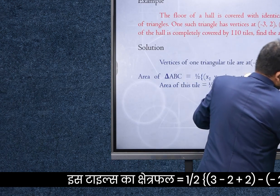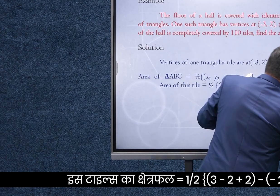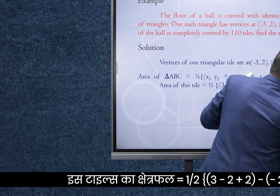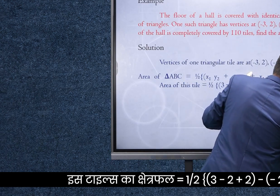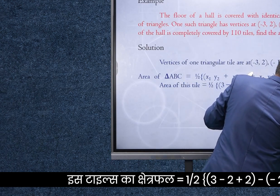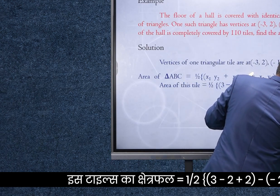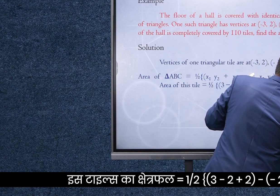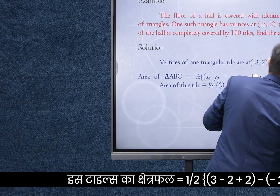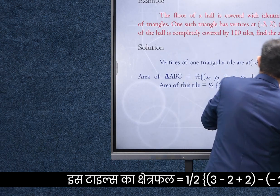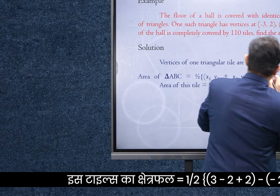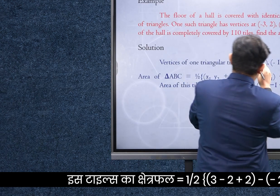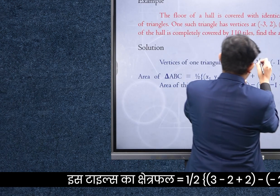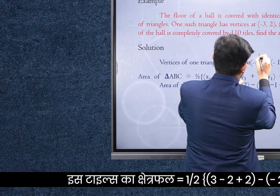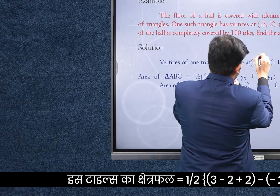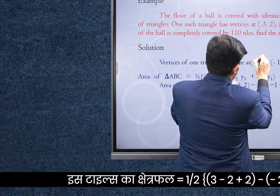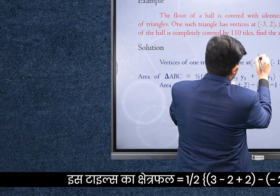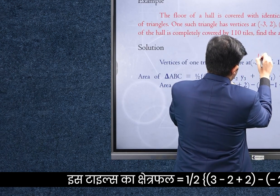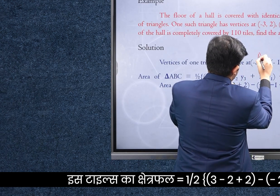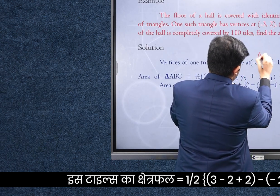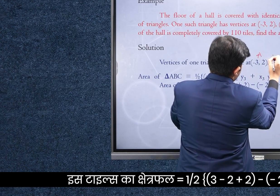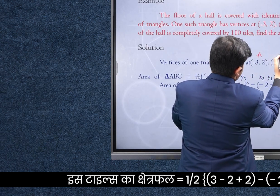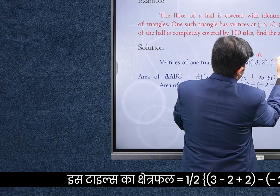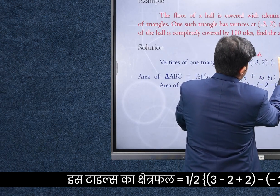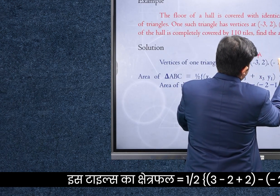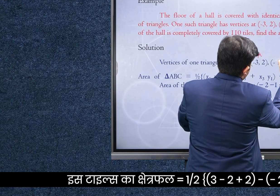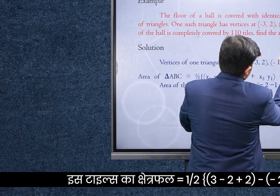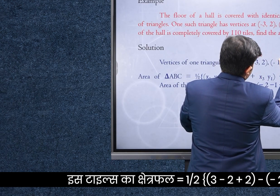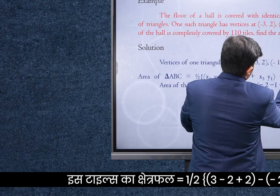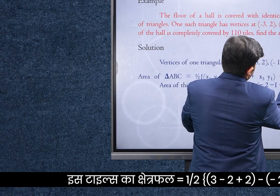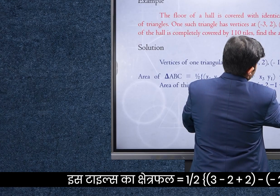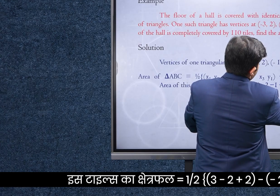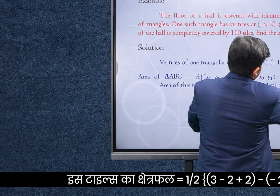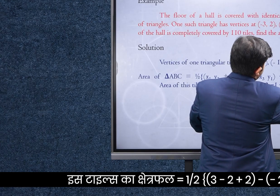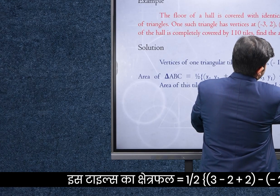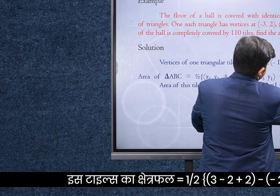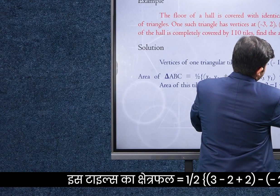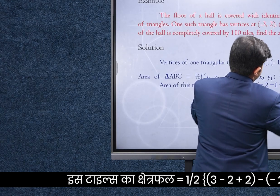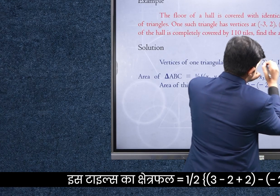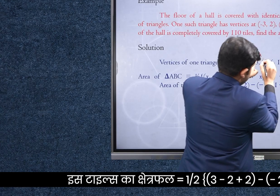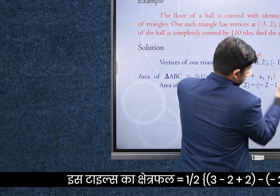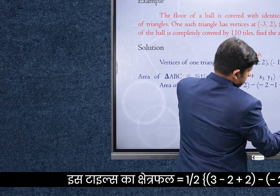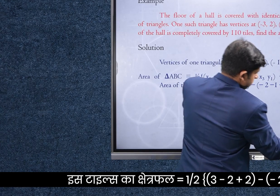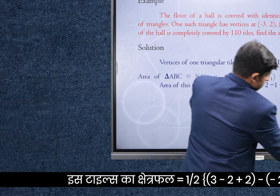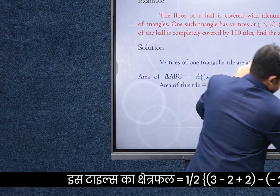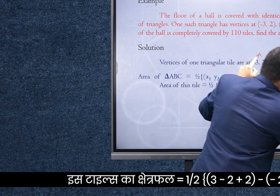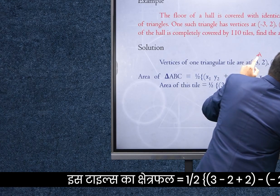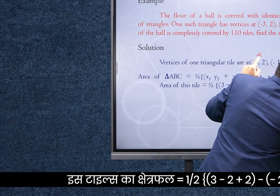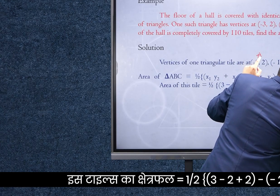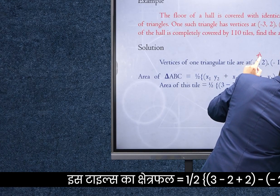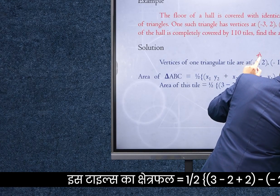ऑफ -2 -1 -6 कर्ली ब्रैकेट क्लोज वर्ग इकाई।